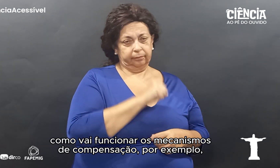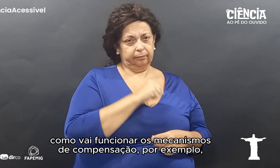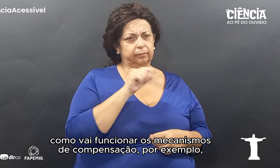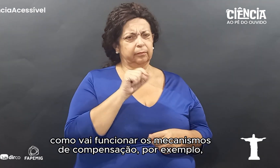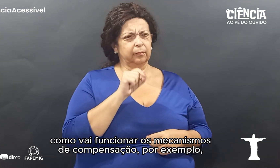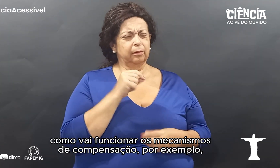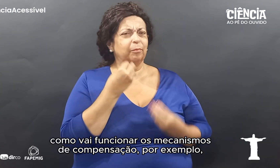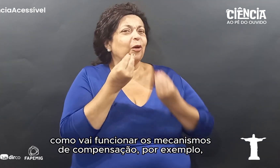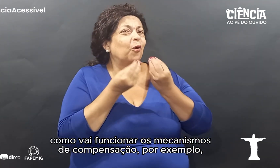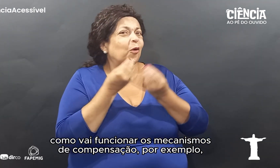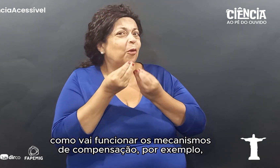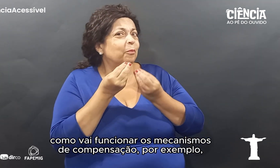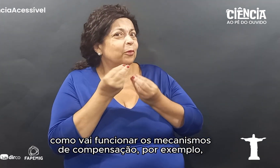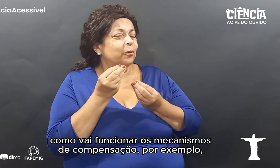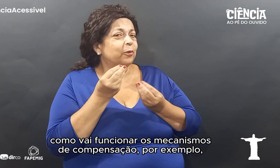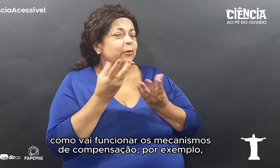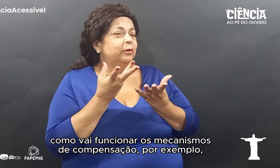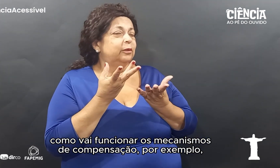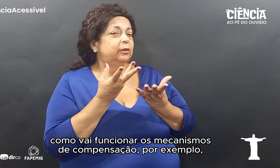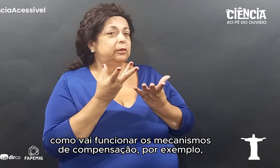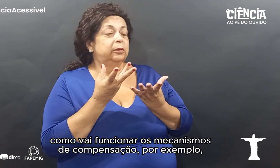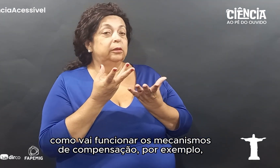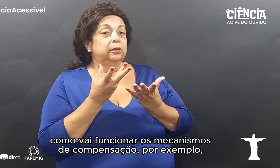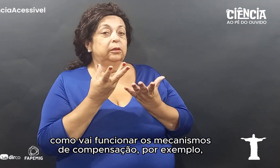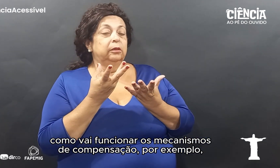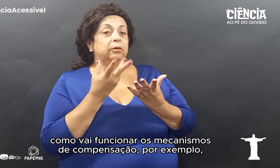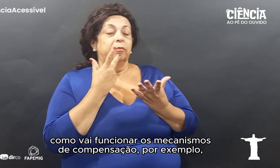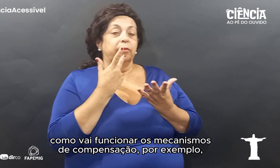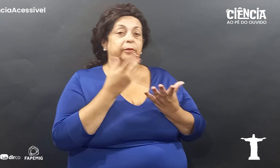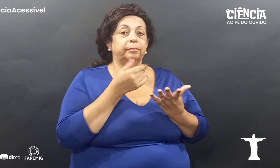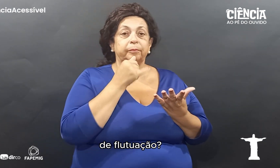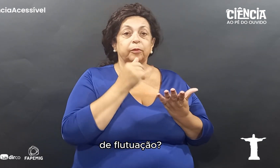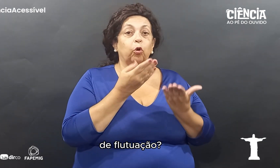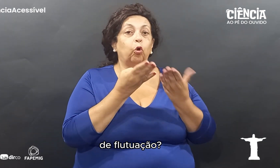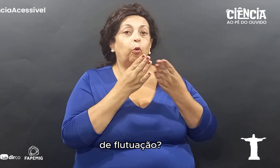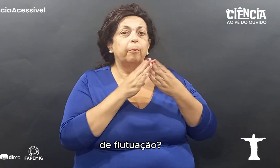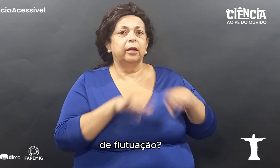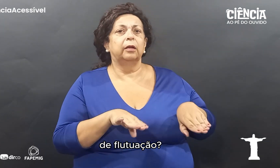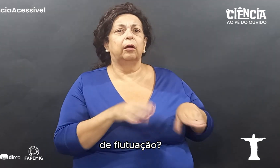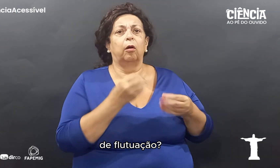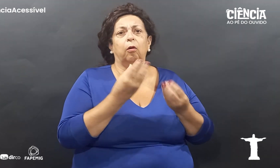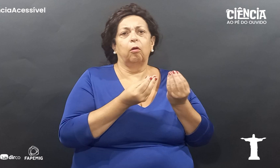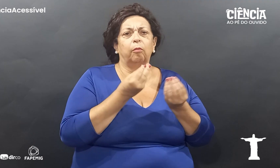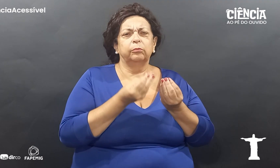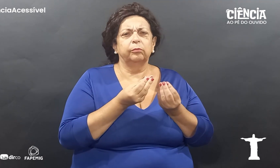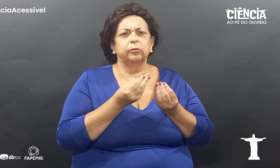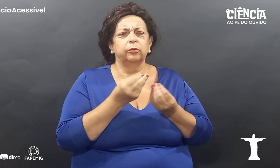é como vai funcionar os mecanismos de compensação, por exemplo, de flutuação.